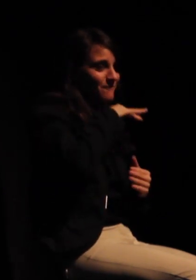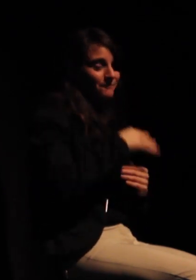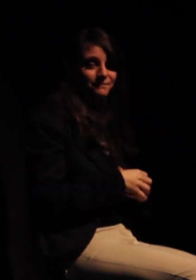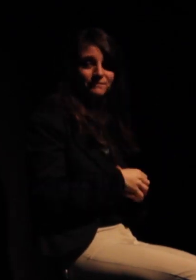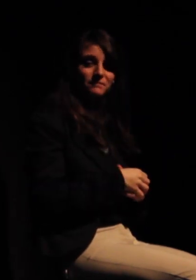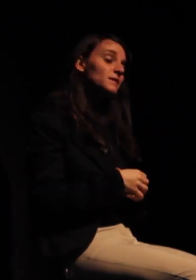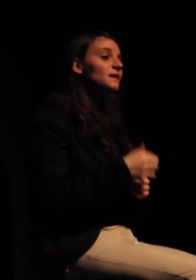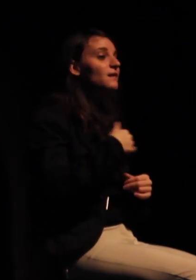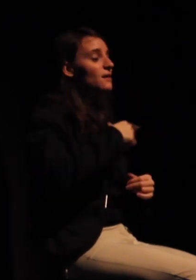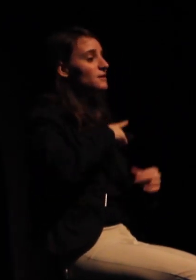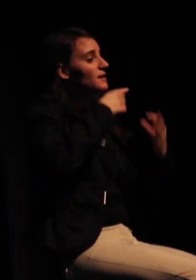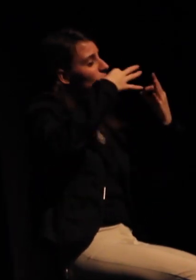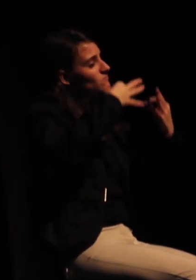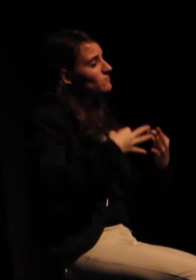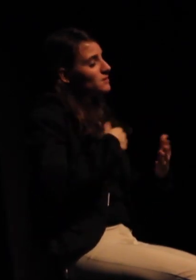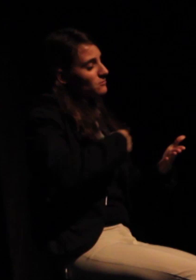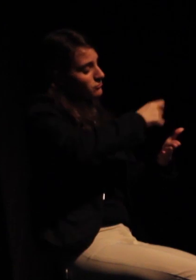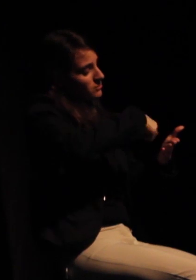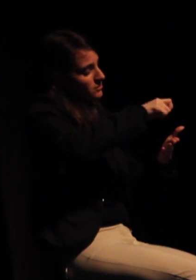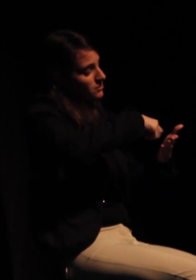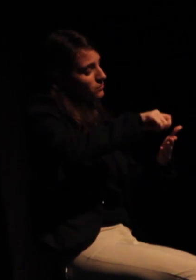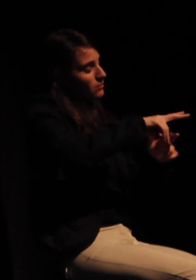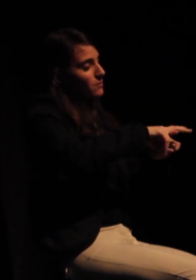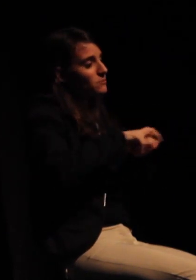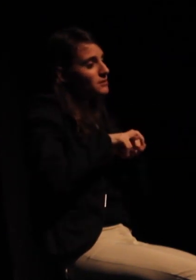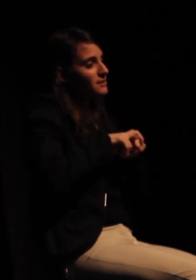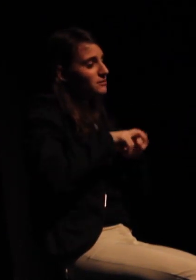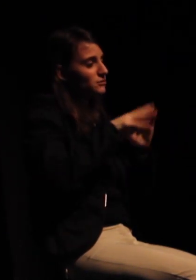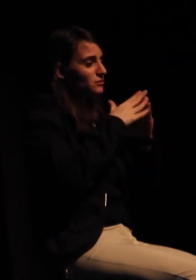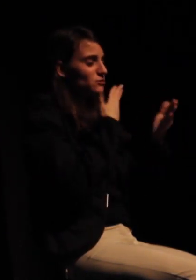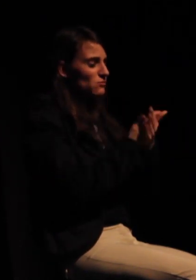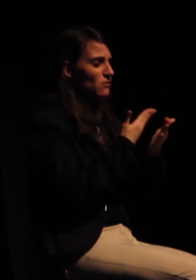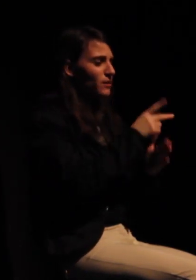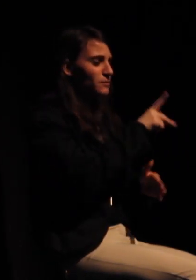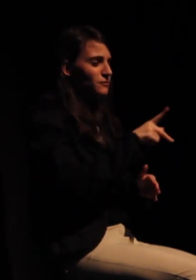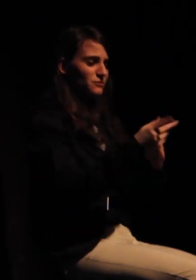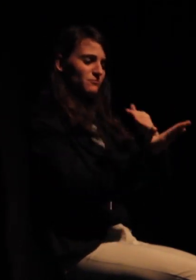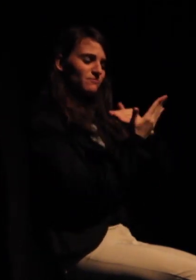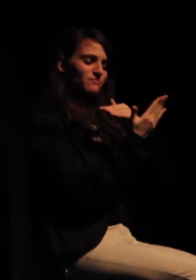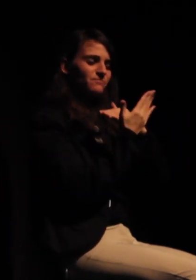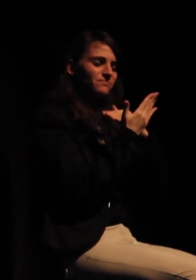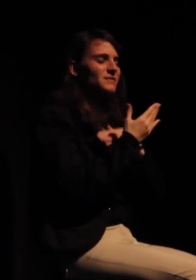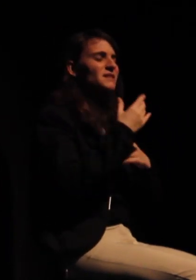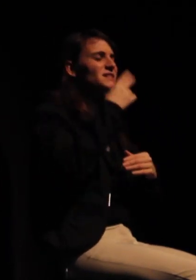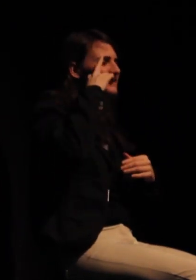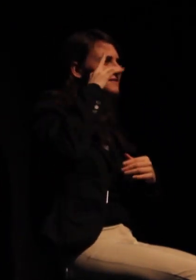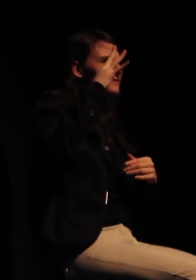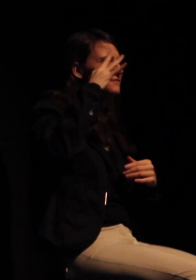Eu tenho certeza de que eu sou escritor por causa de vários professores, de vários, se